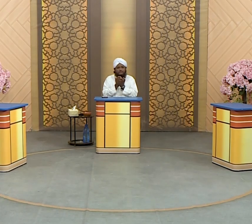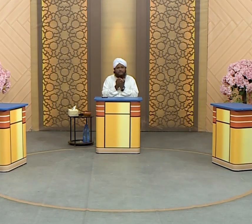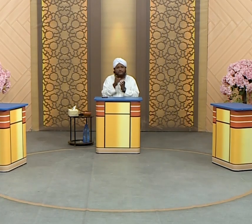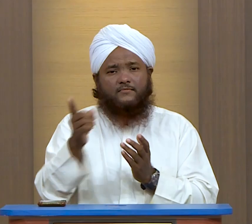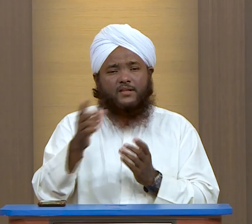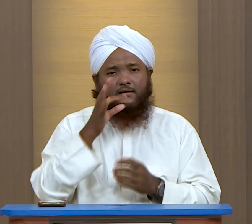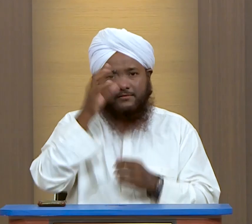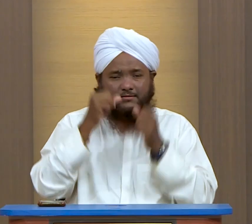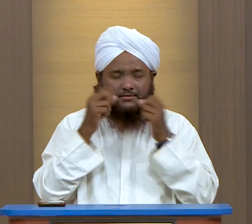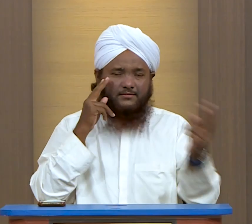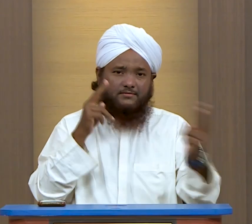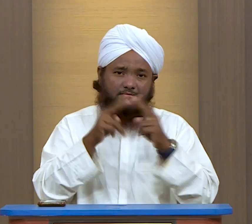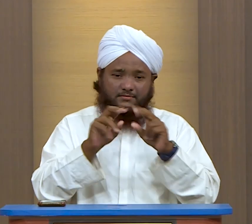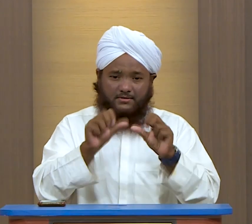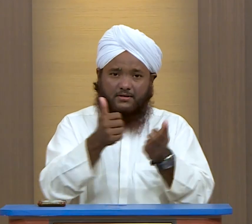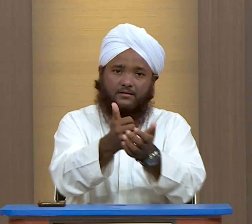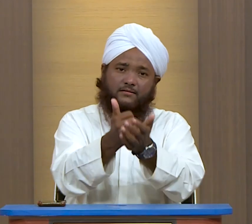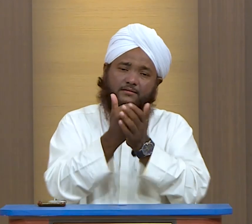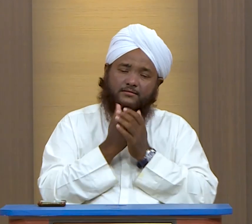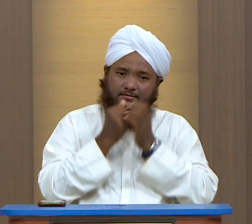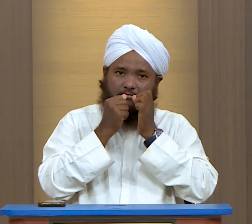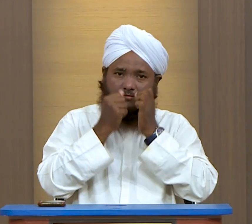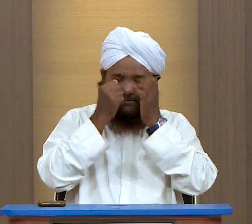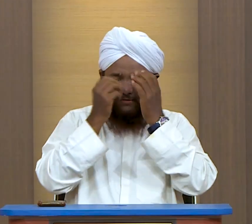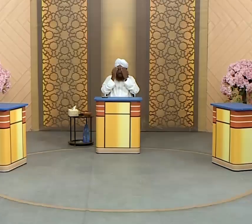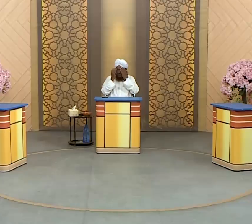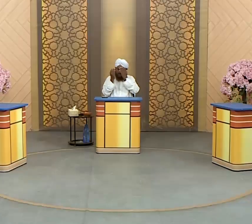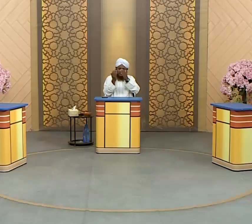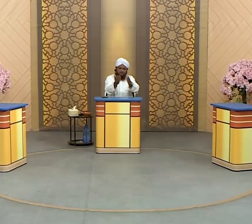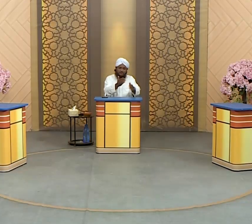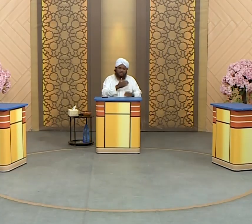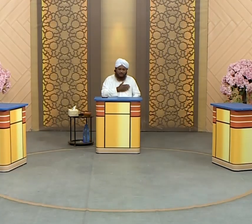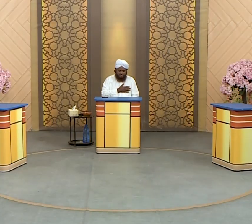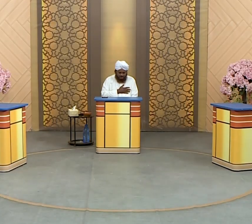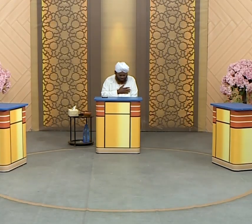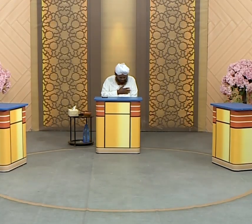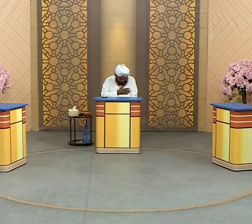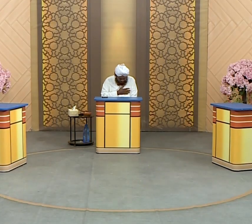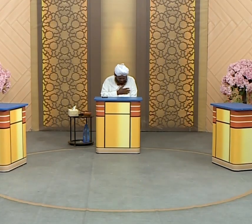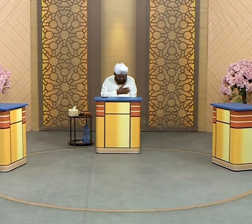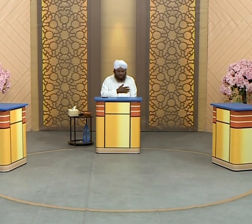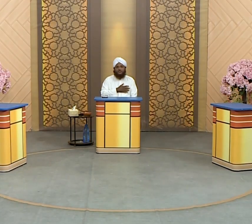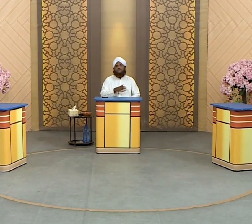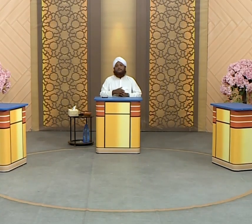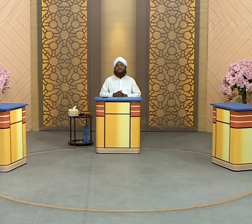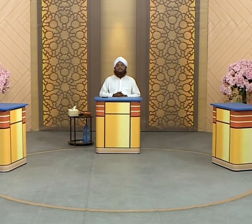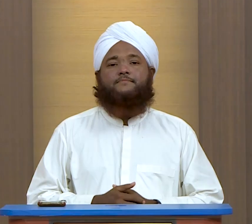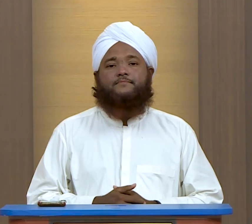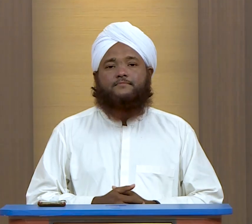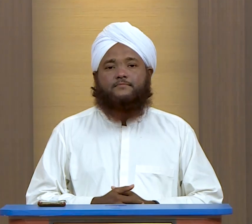ہے امیدوار آقا، صلو علی الحبیب صلی اللہ علیہ وآلہ وصحبہ وسلم۔ جھوٹا